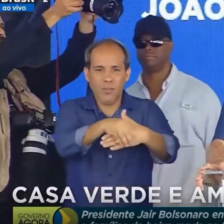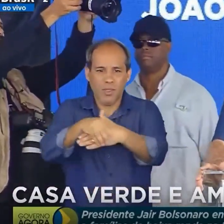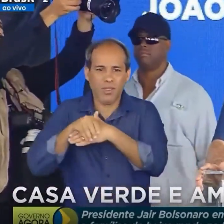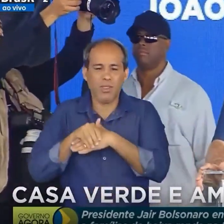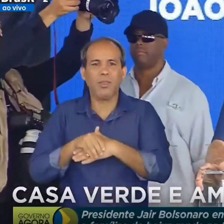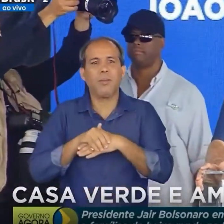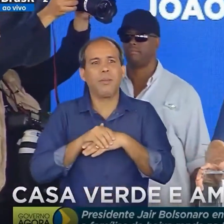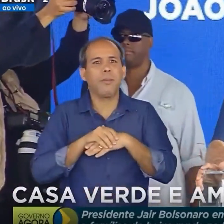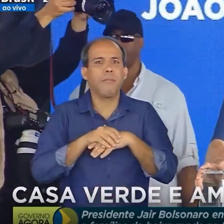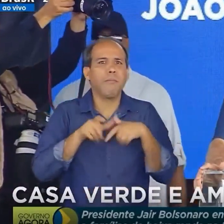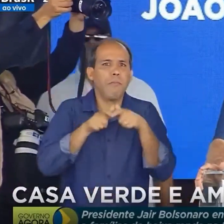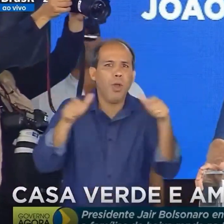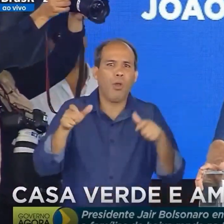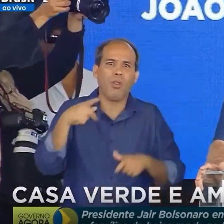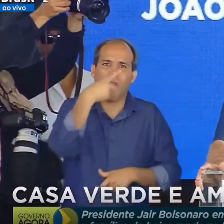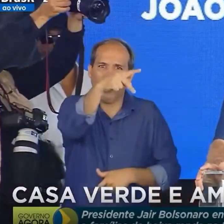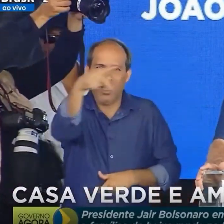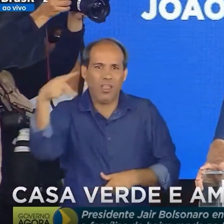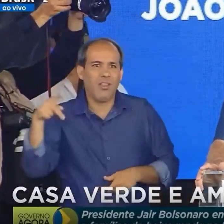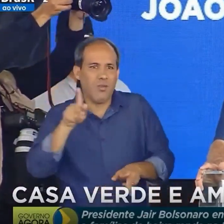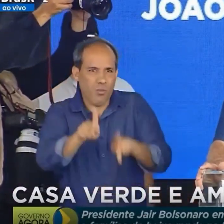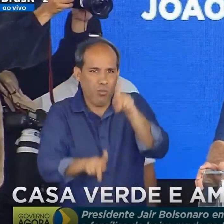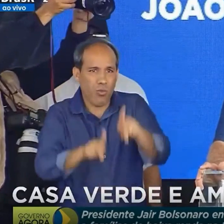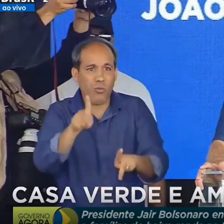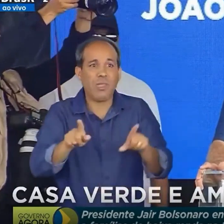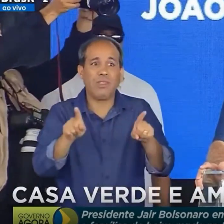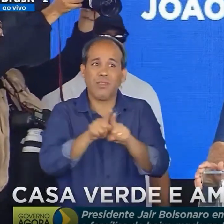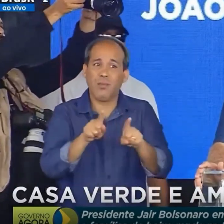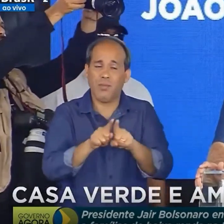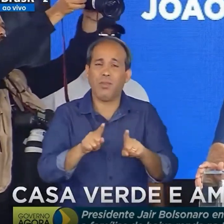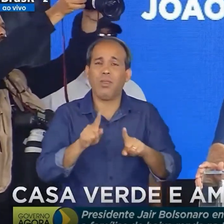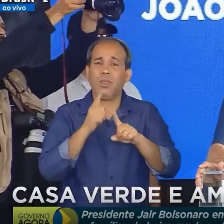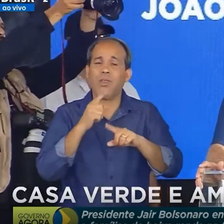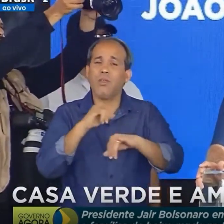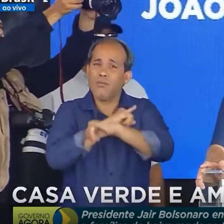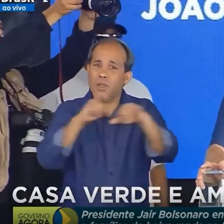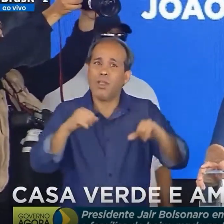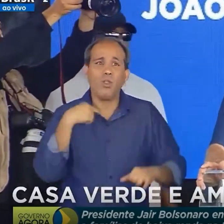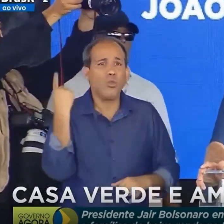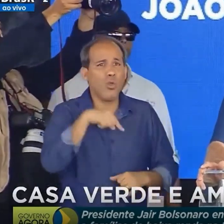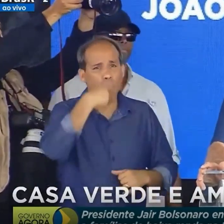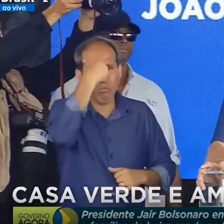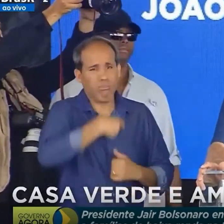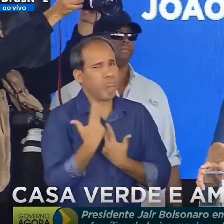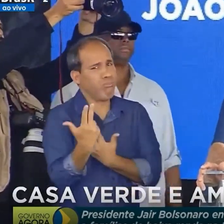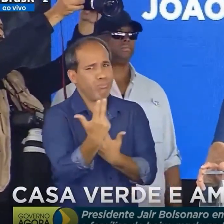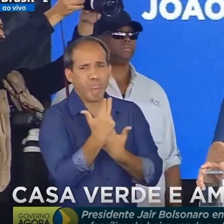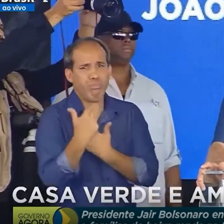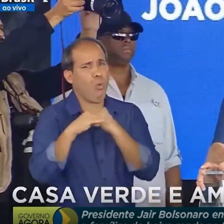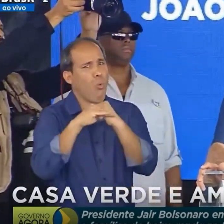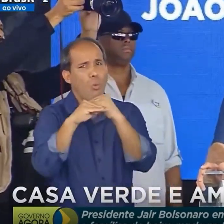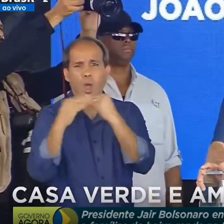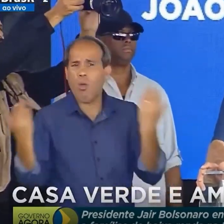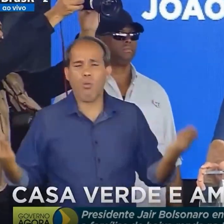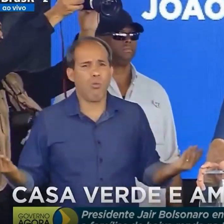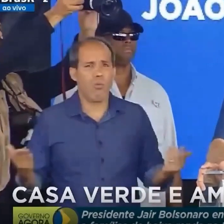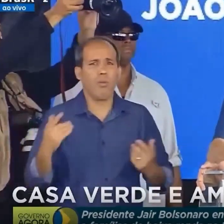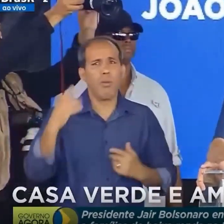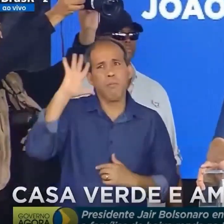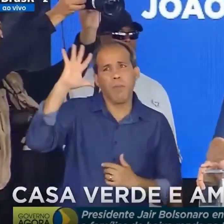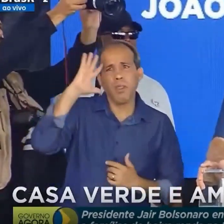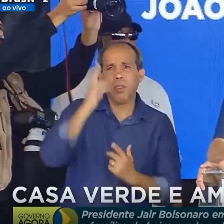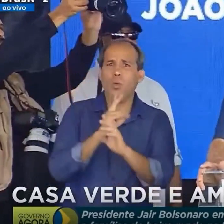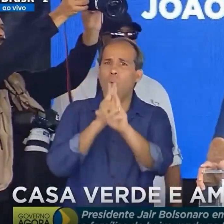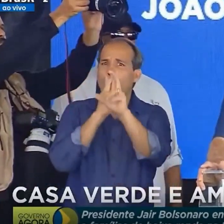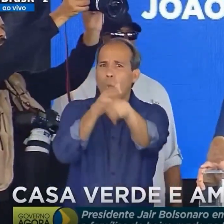mão de grande parte de vocês. Dizer que somos exatamente iguais. Pensamos da